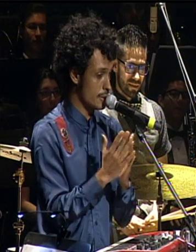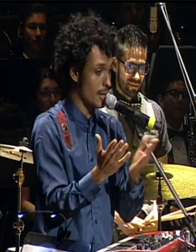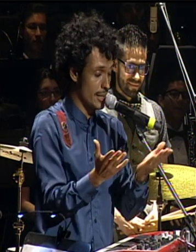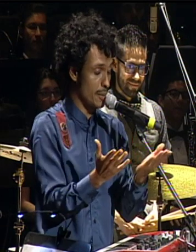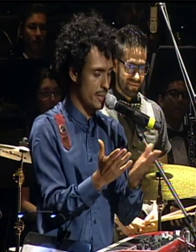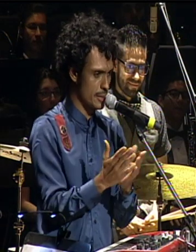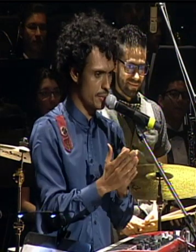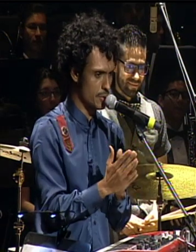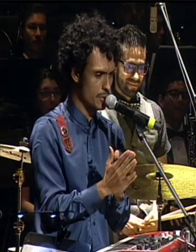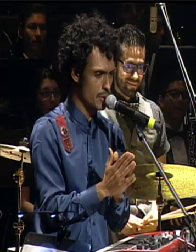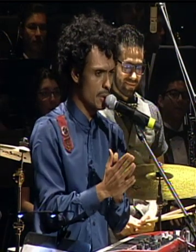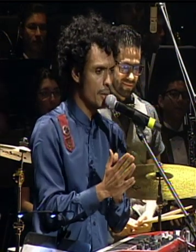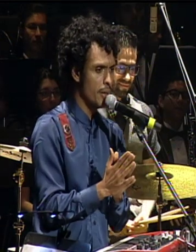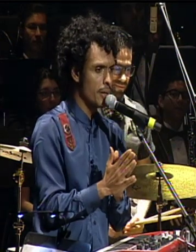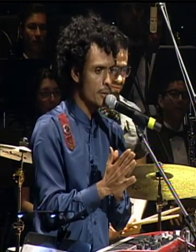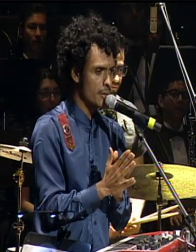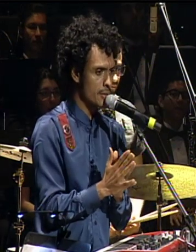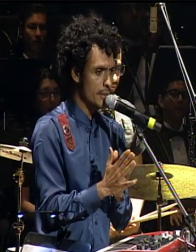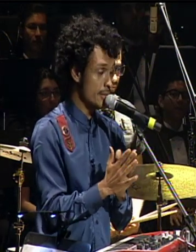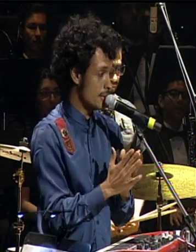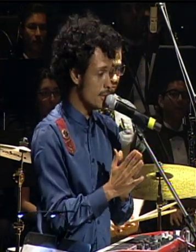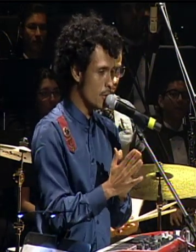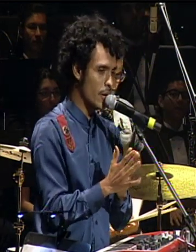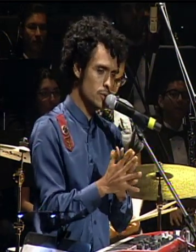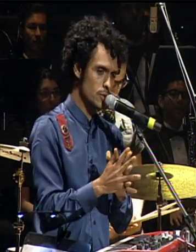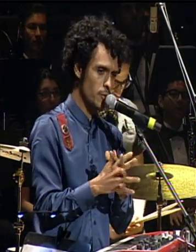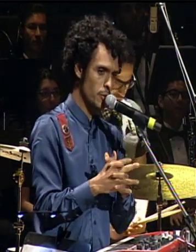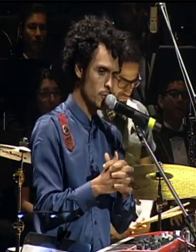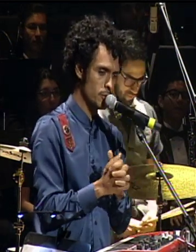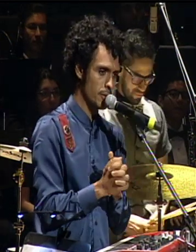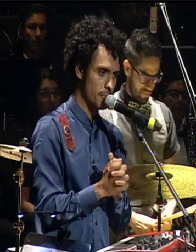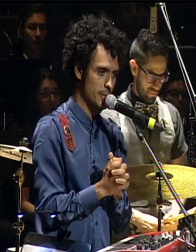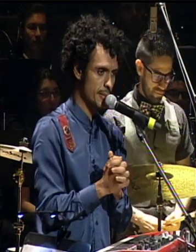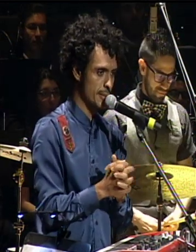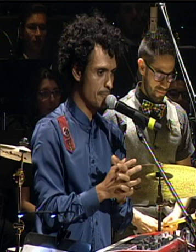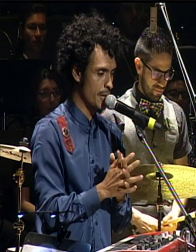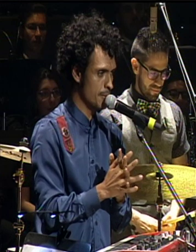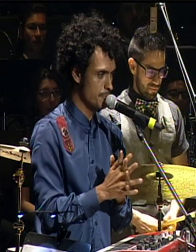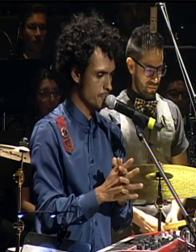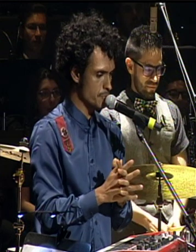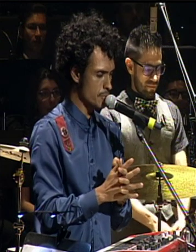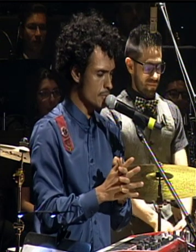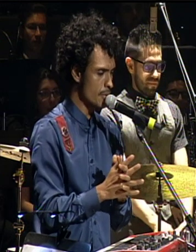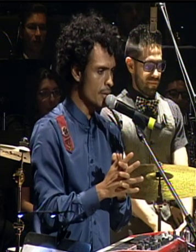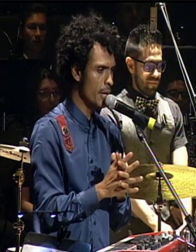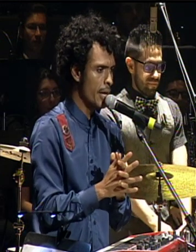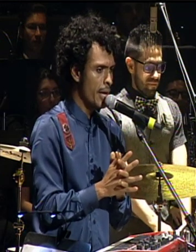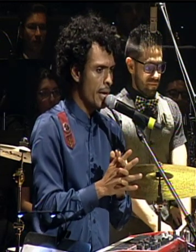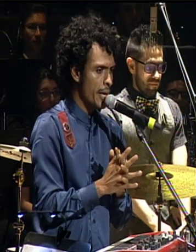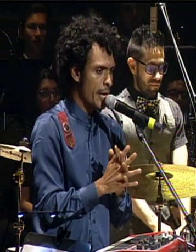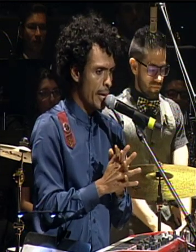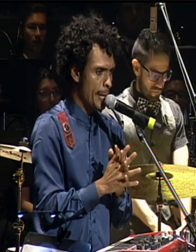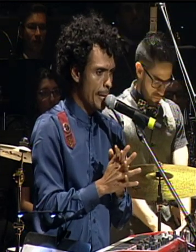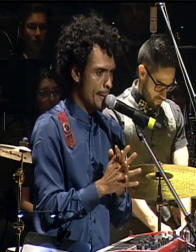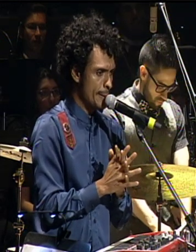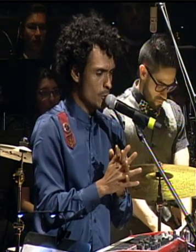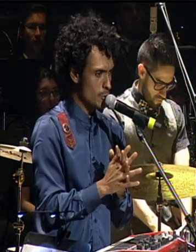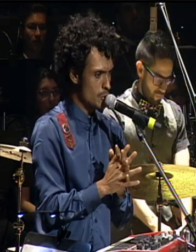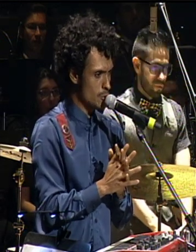canción, esa pieza, perdón. 35 años se murió Mozart, bastante temprano.